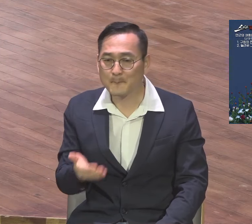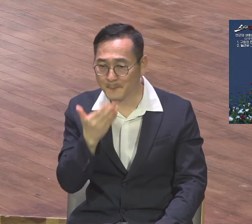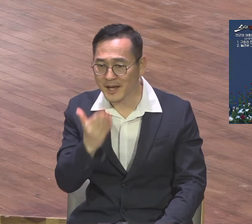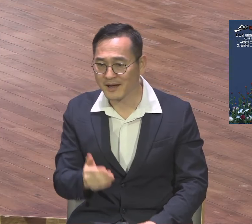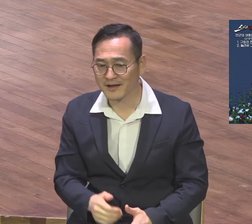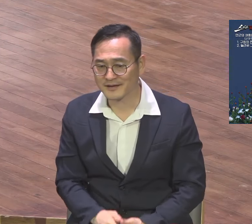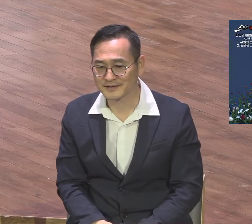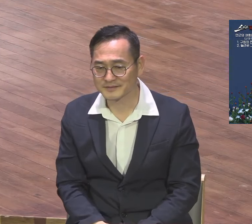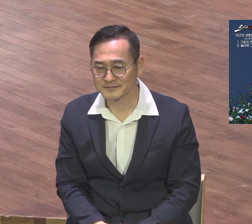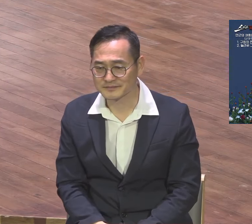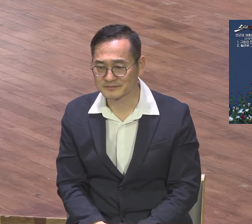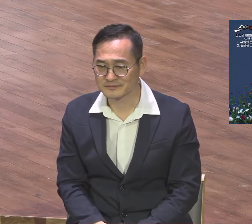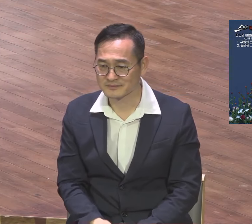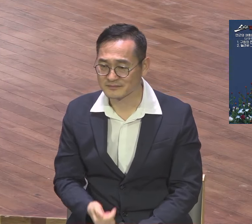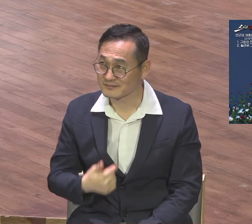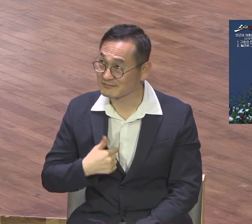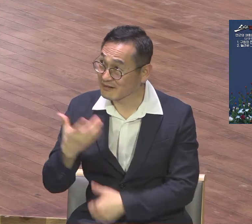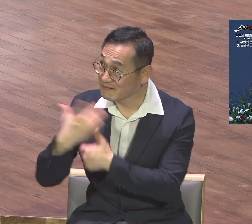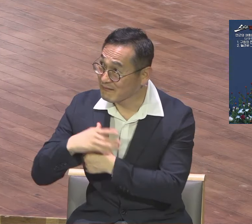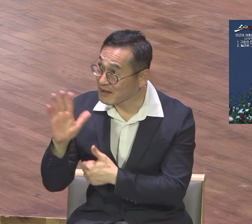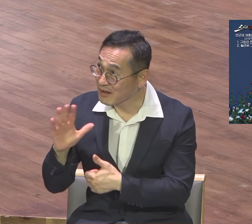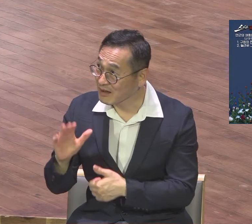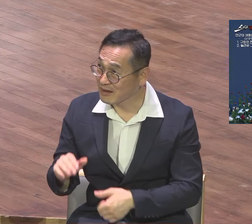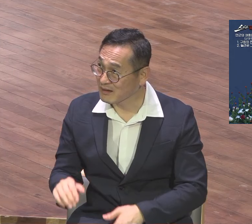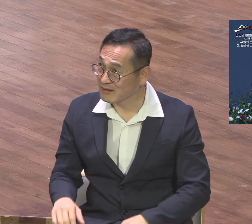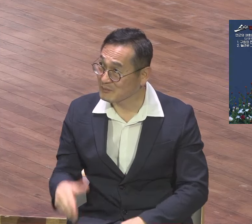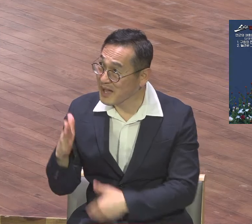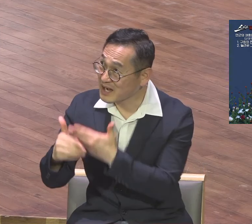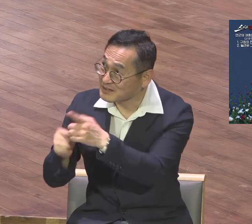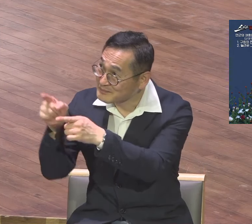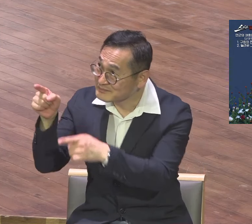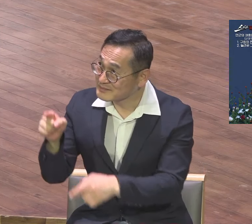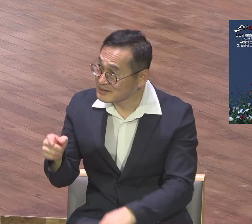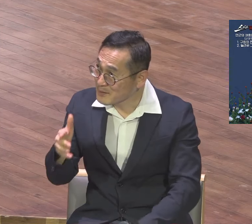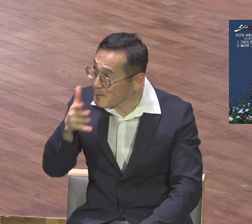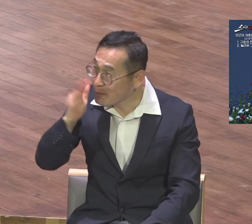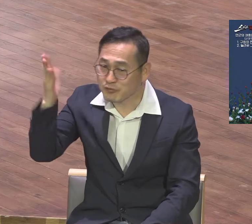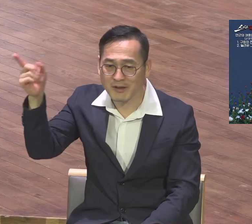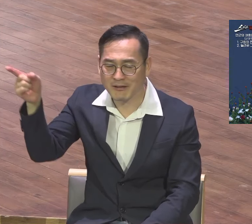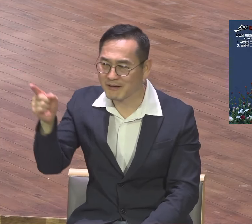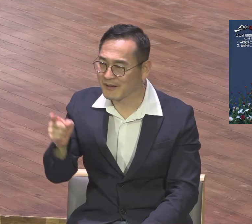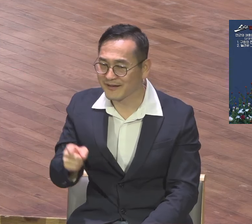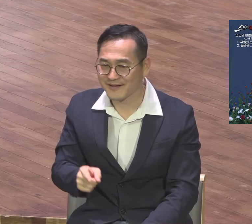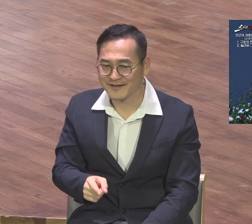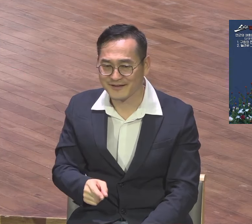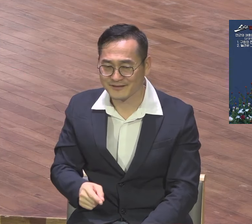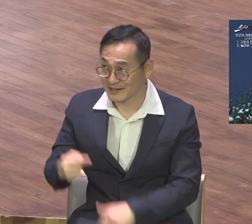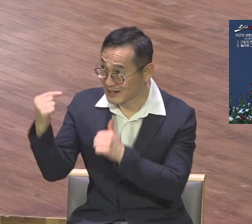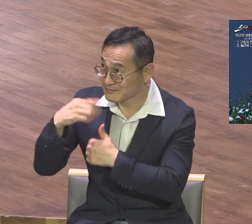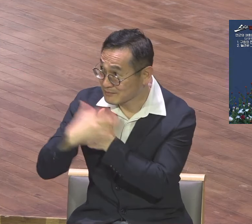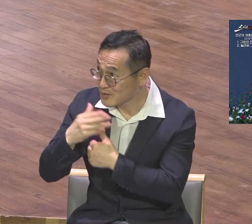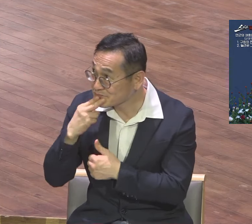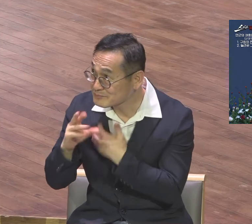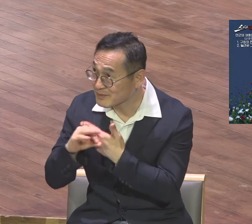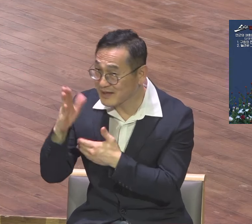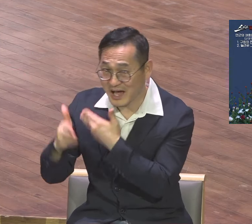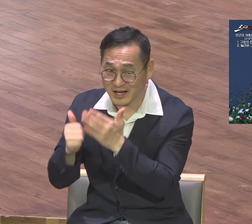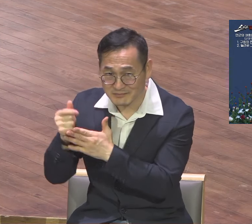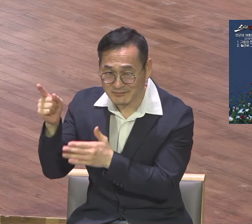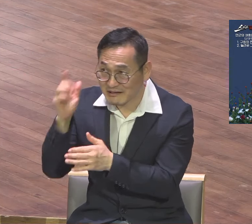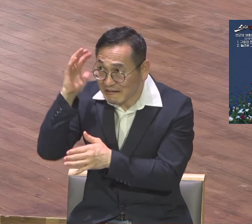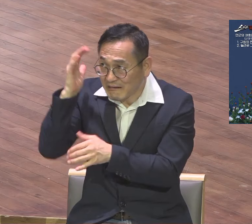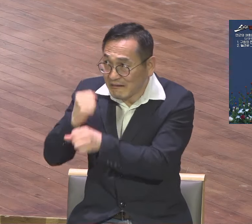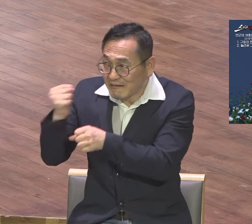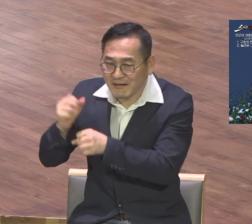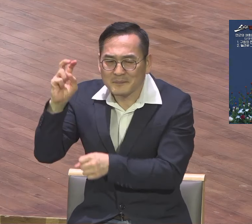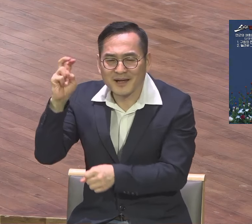하나님 입장 곤란합니다. 이게 기도 신앙 고백이요. 믿는 자의 영적 자세예요.